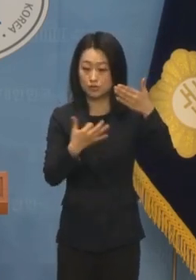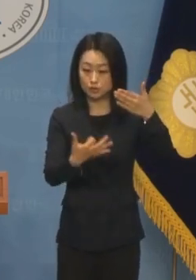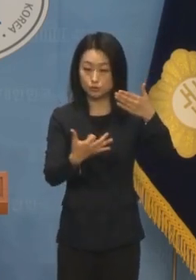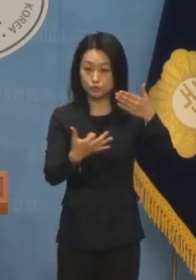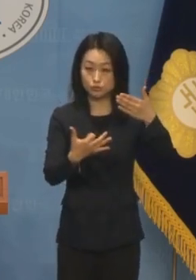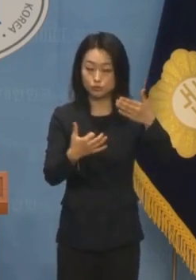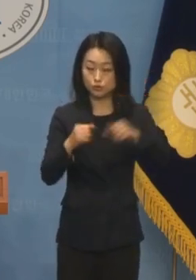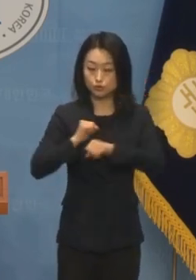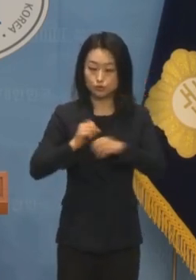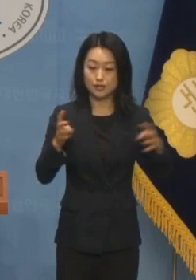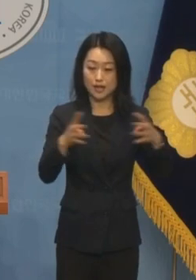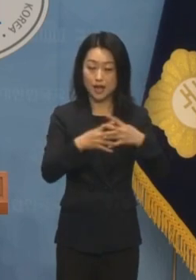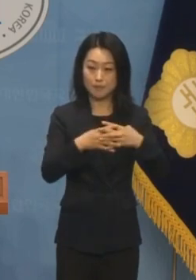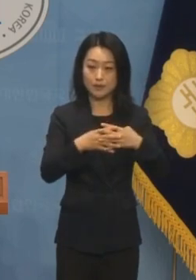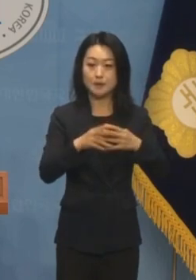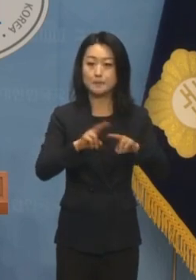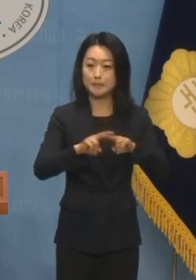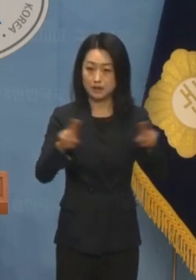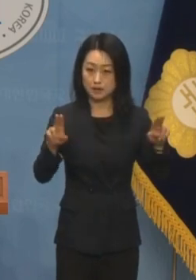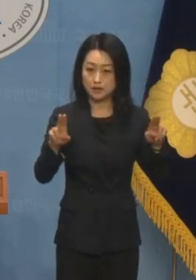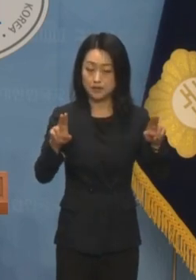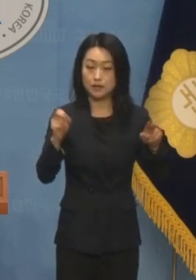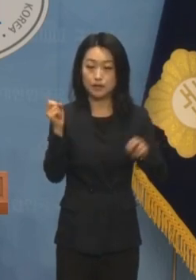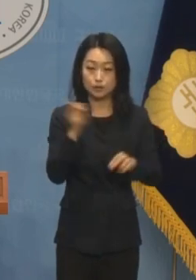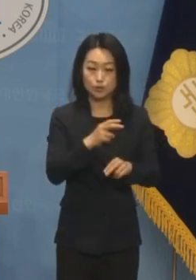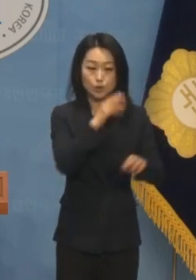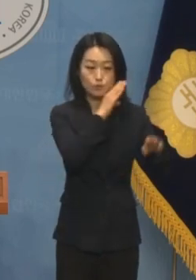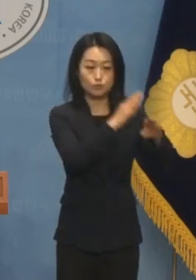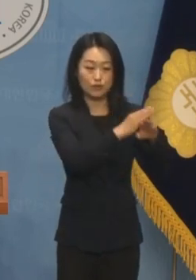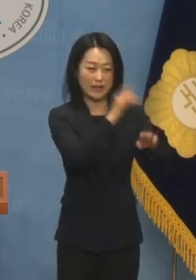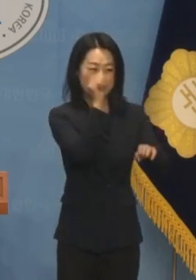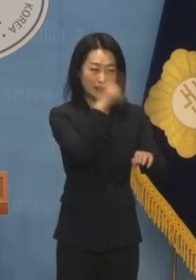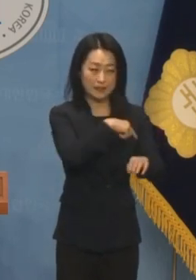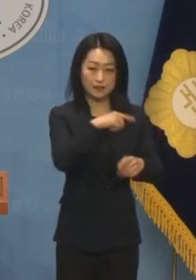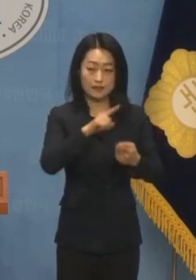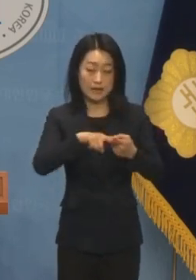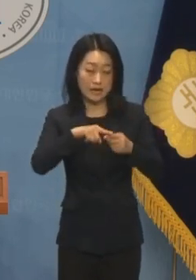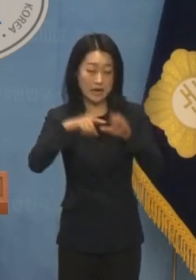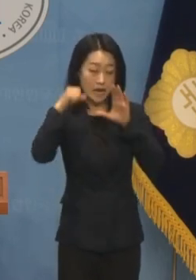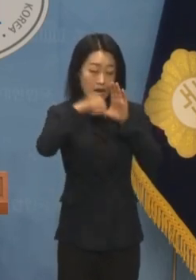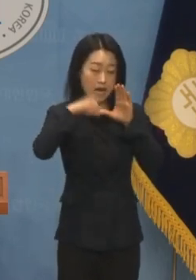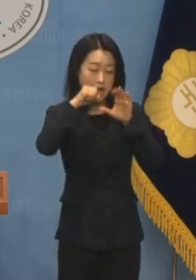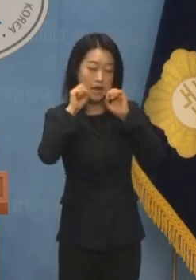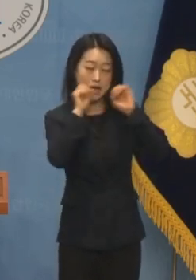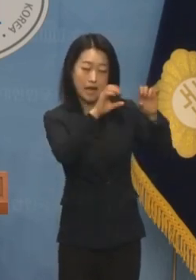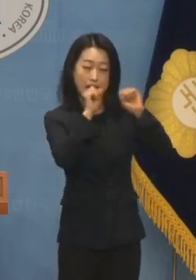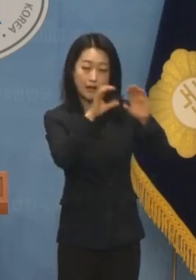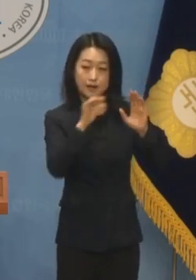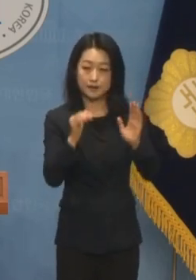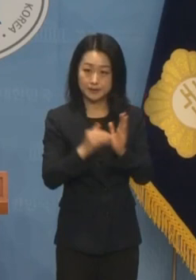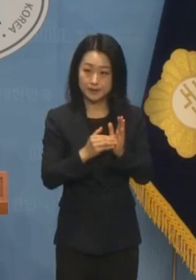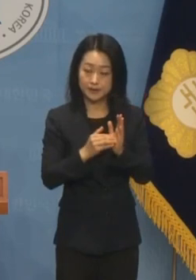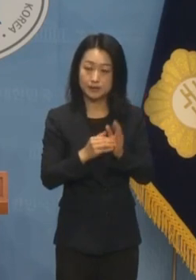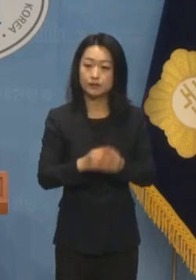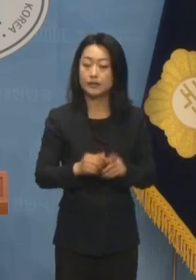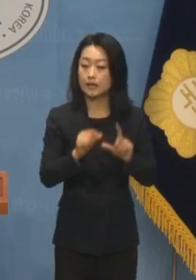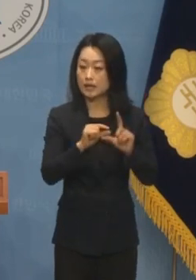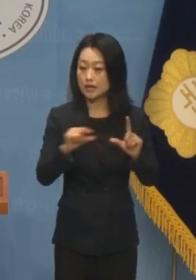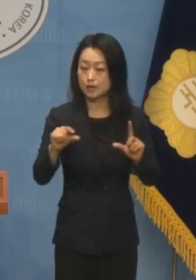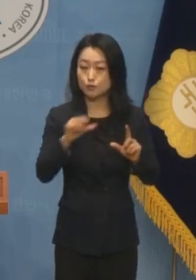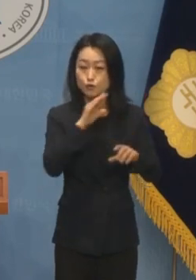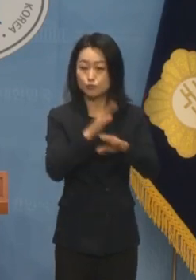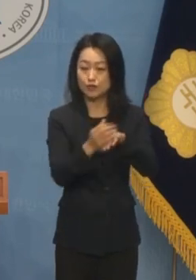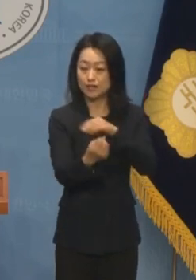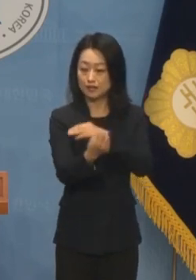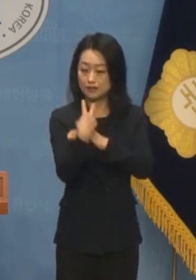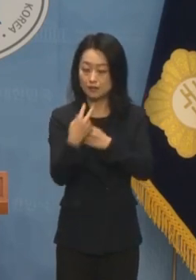파기하고 중단됐던 대북 확성기 방송을 재개했다. 또한 일부 탈북자